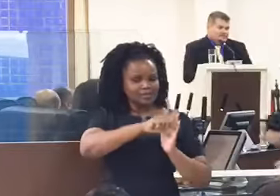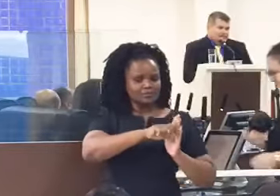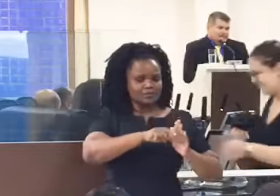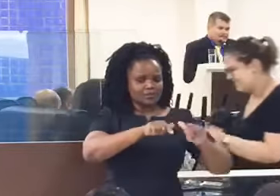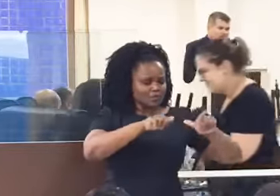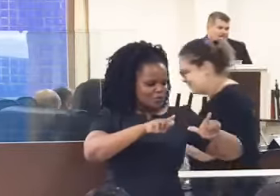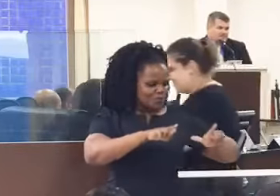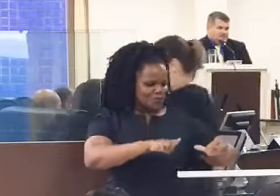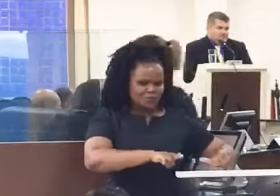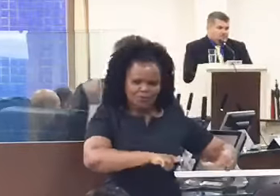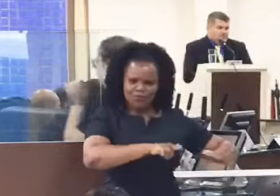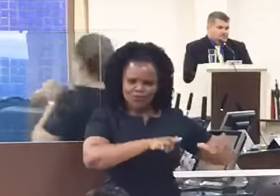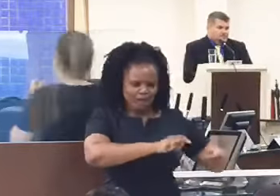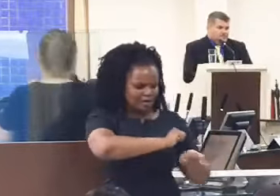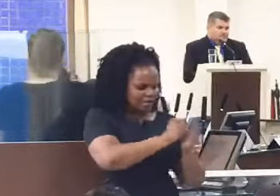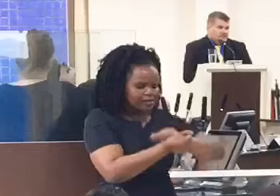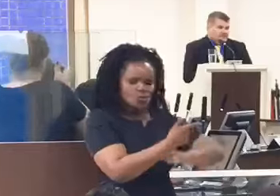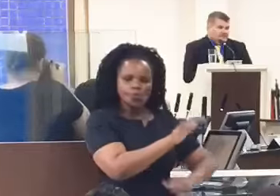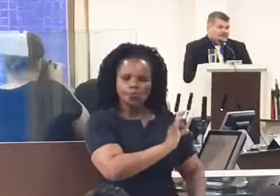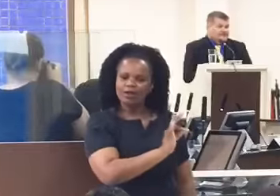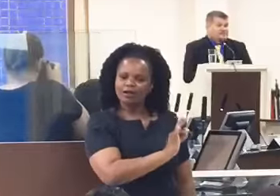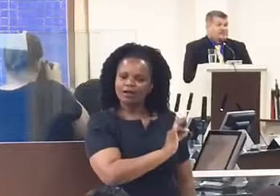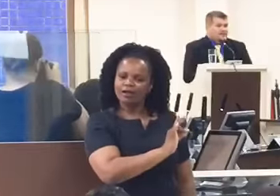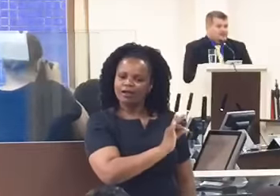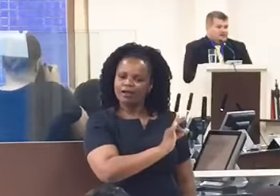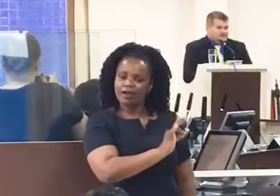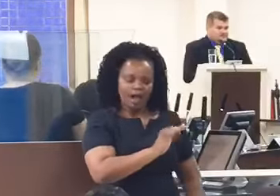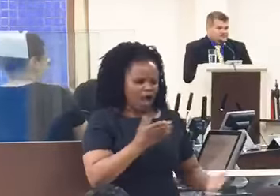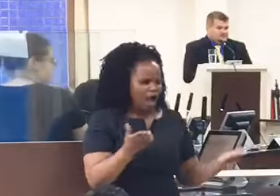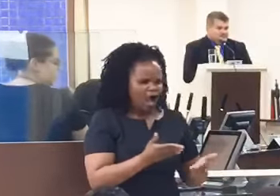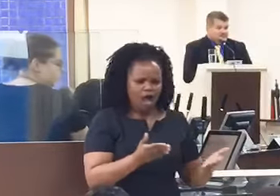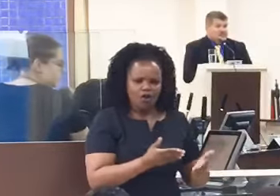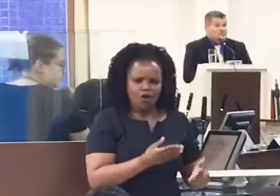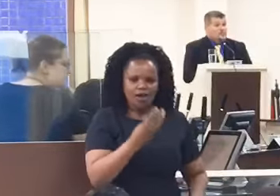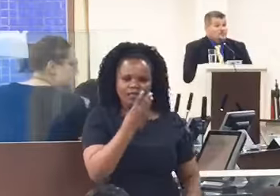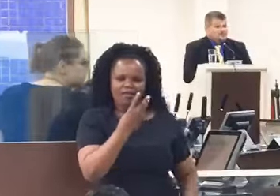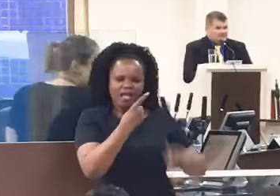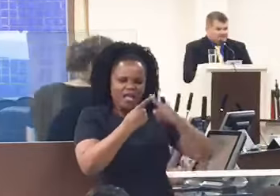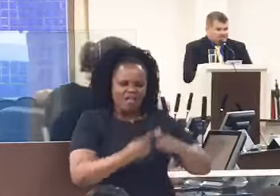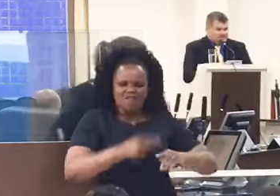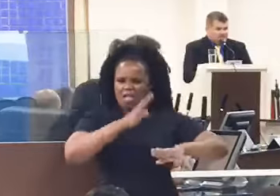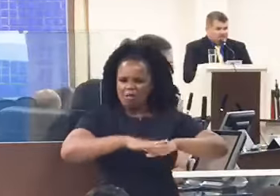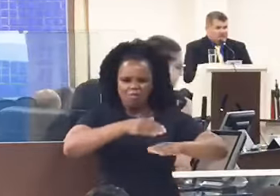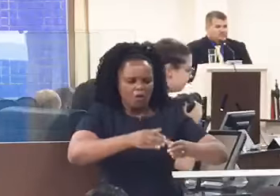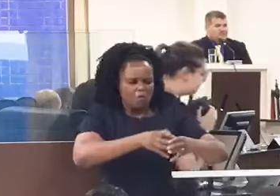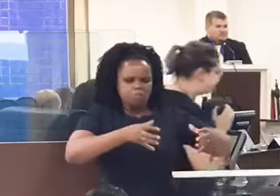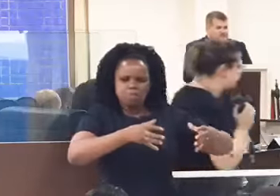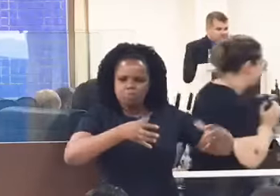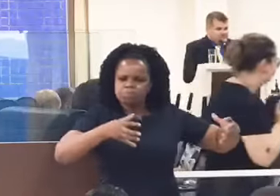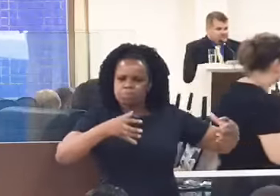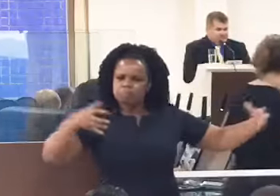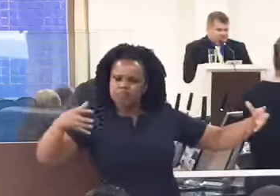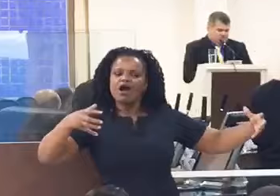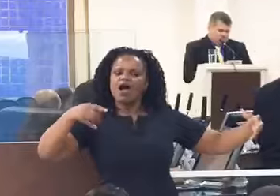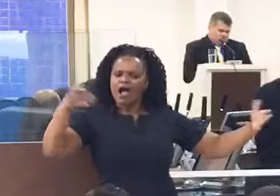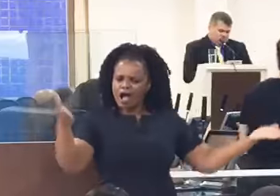grande, sem adequação nenhuma. Vai triplicar o espaço, vai ser uma UPA 3, com